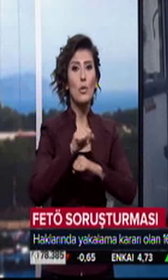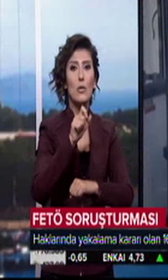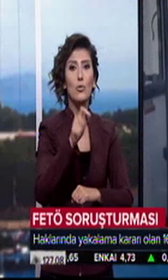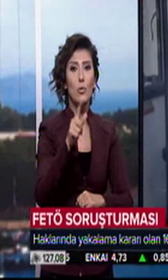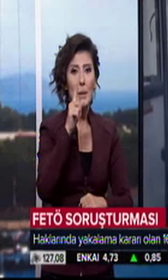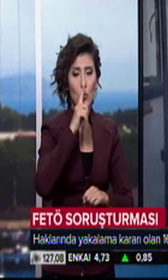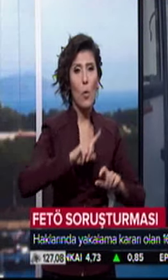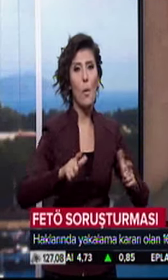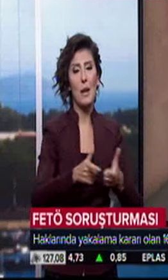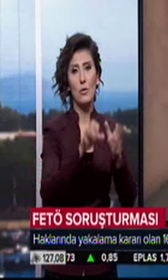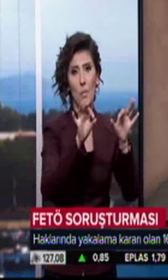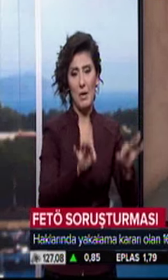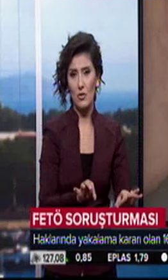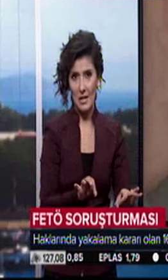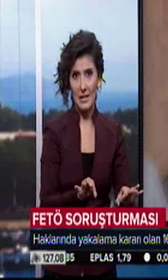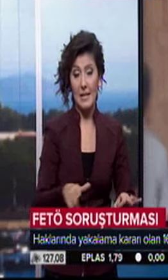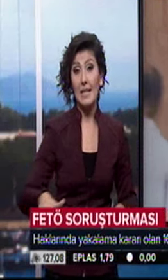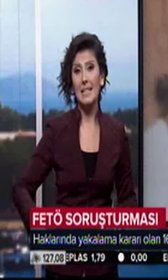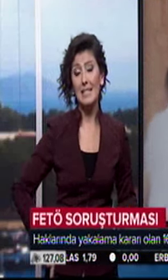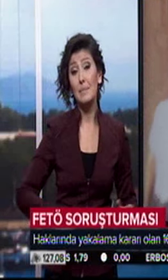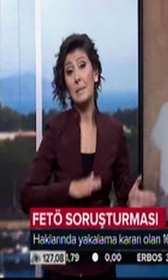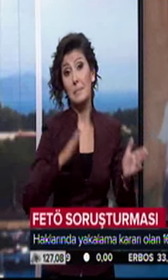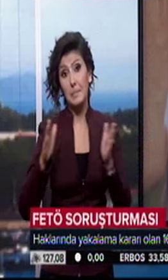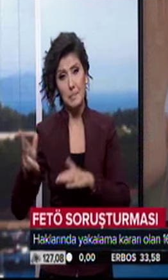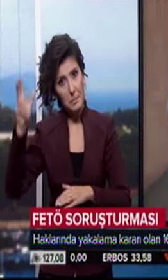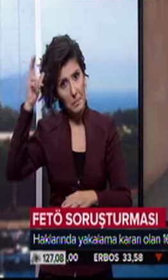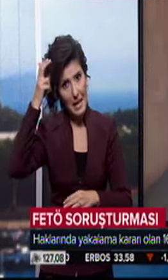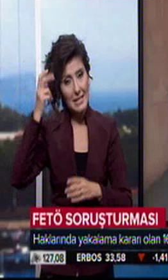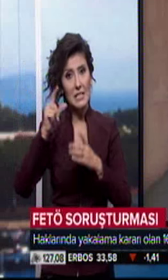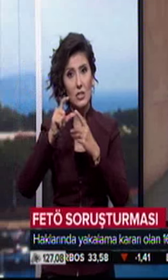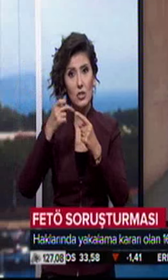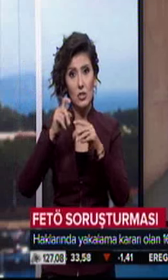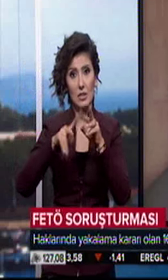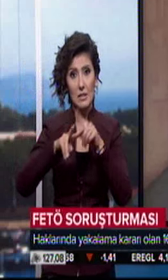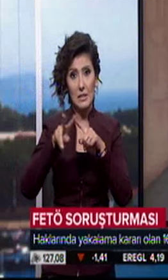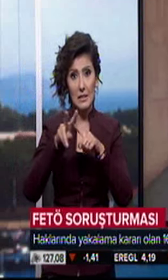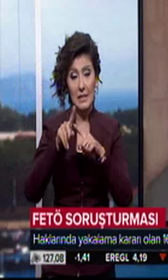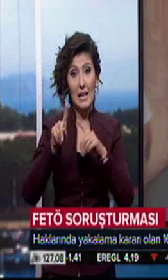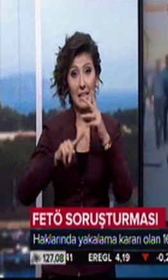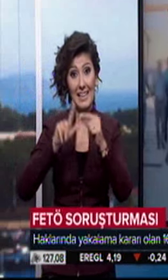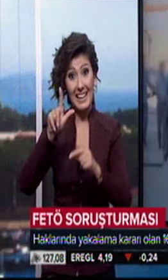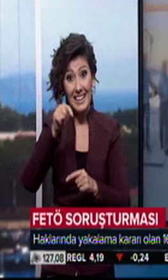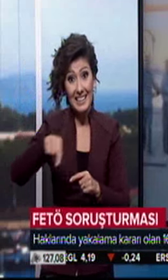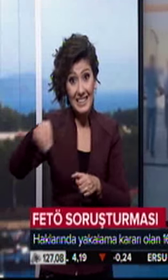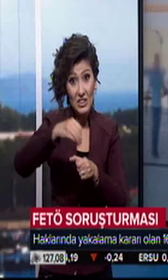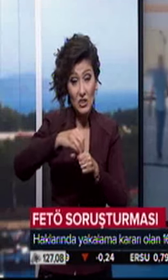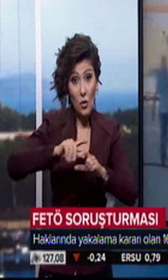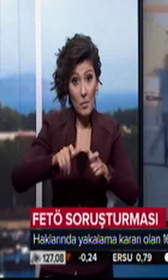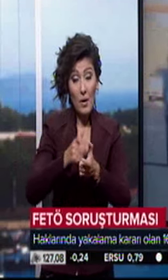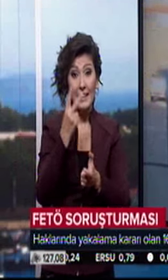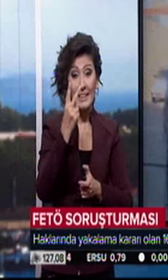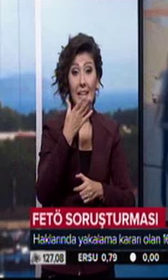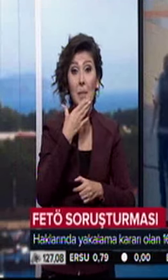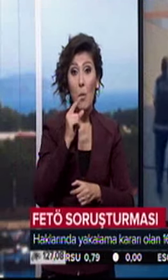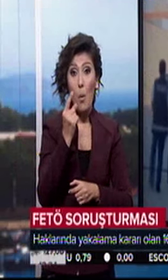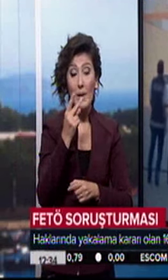Şube Müdürlüğü operasyon başlattı. İzmir'in yanı sıra Manisa ve Şırnak illerinde yapılan operasyonda ikisi